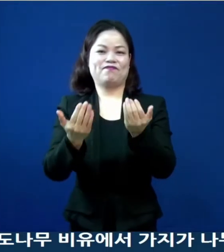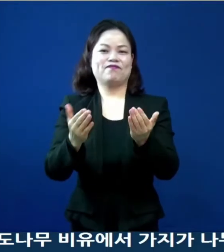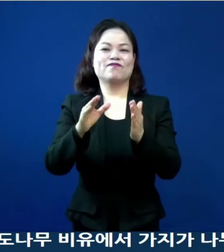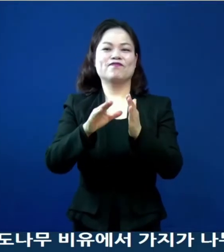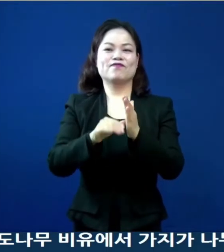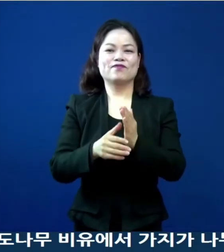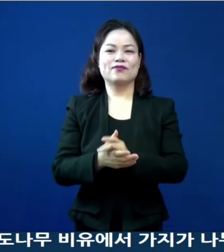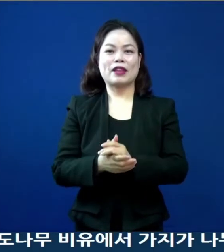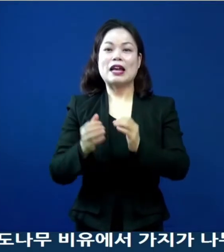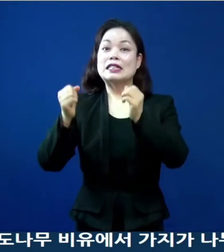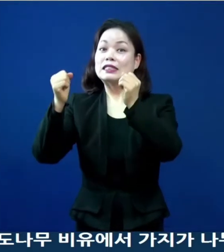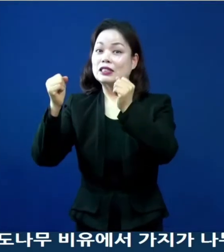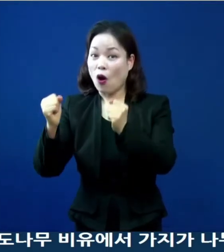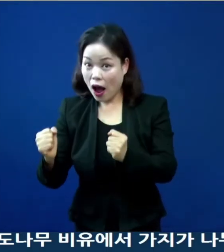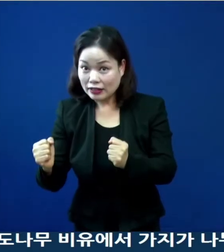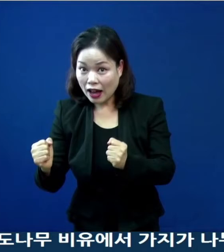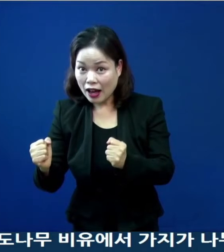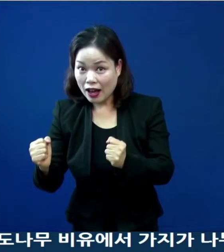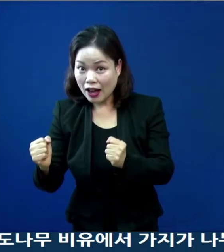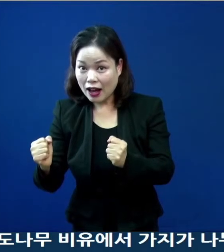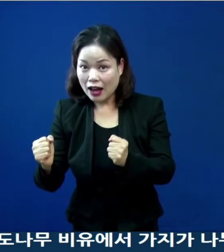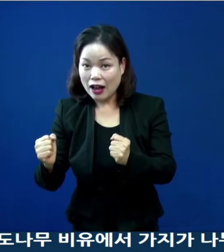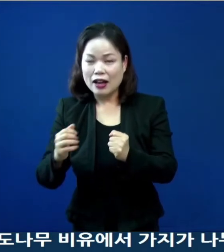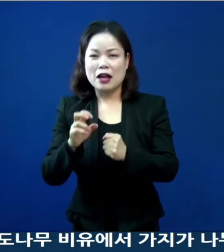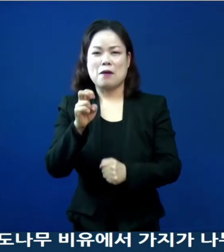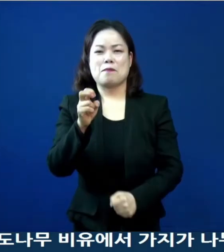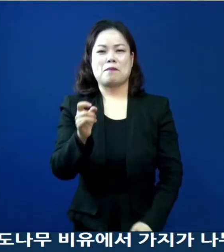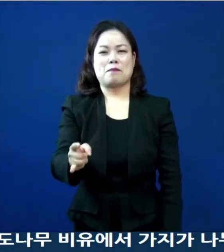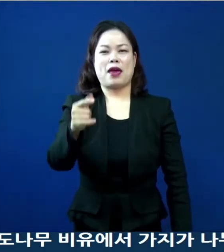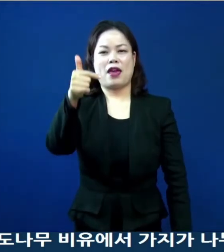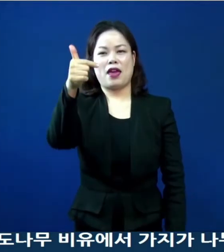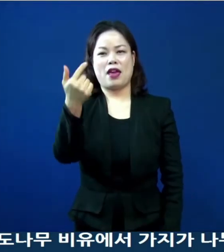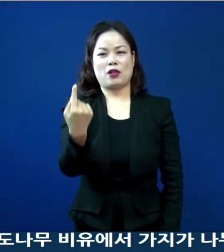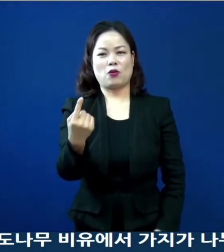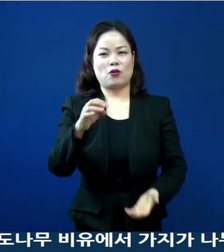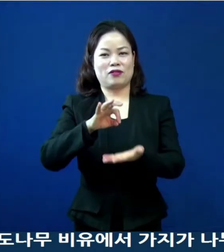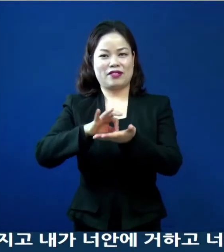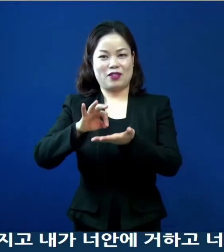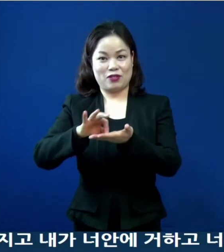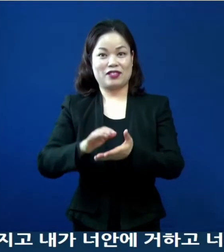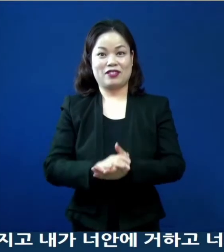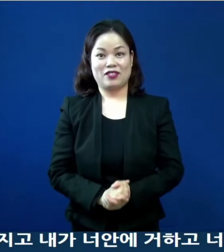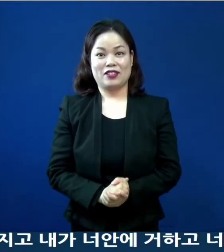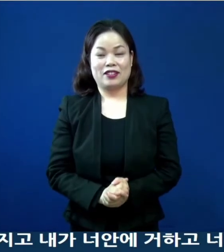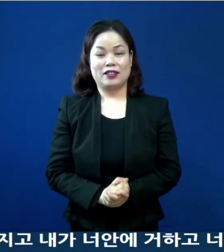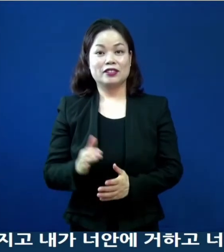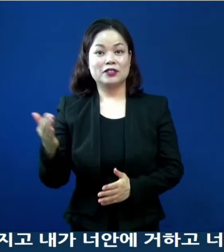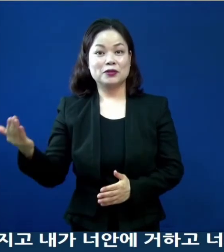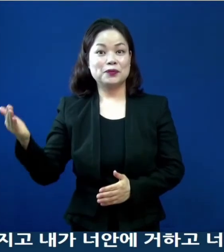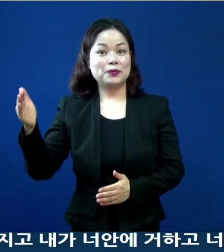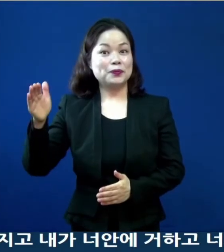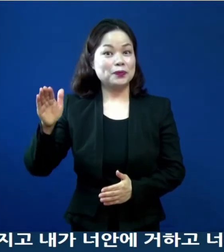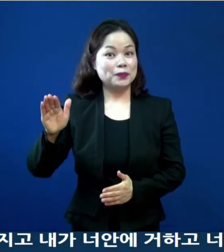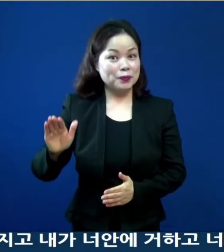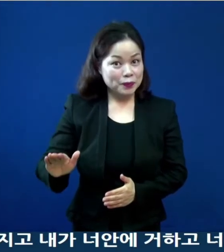그때도 거하다, 메노라는 단어를 썼습니다. 그런데